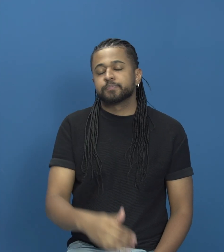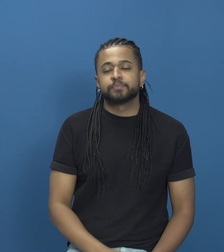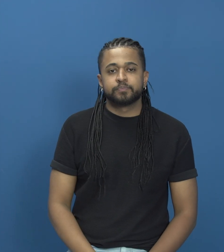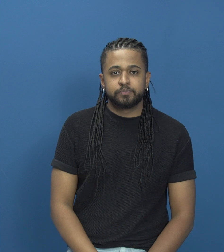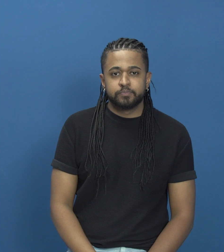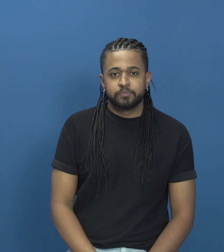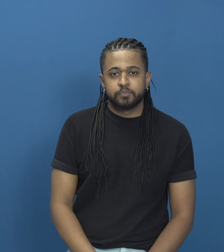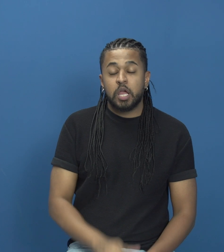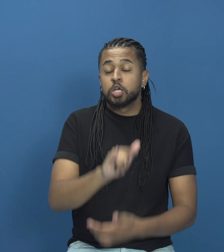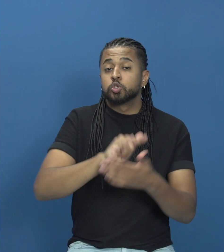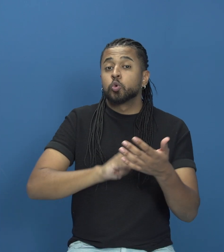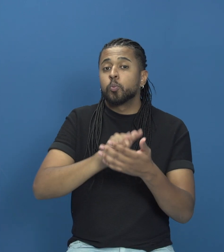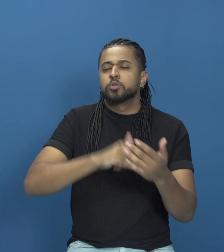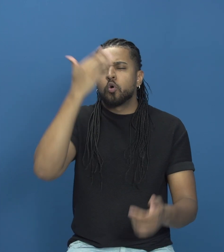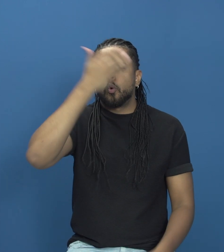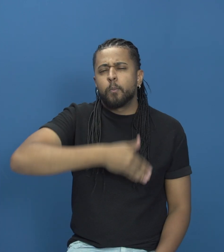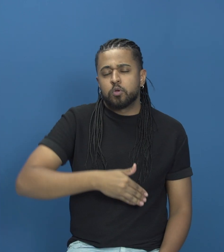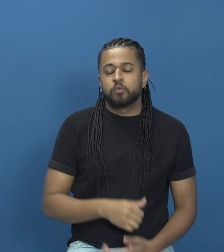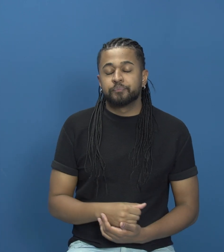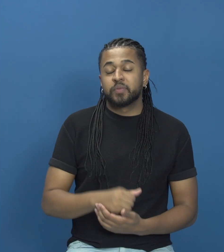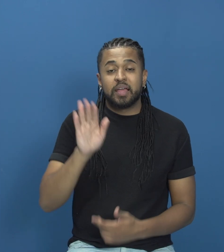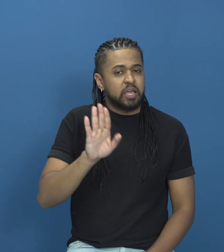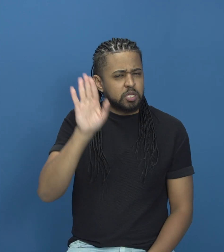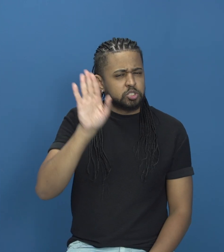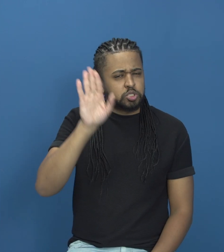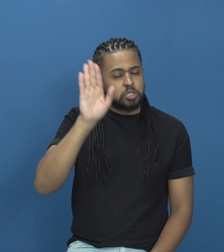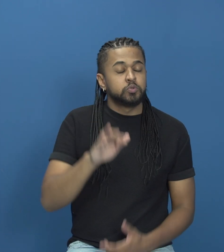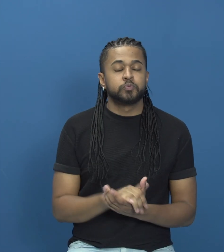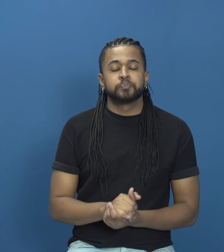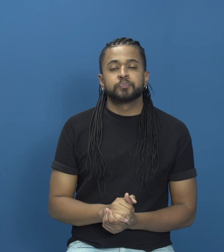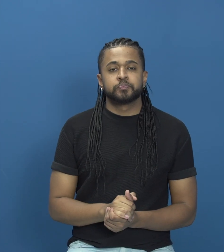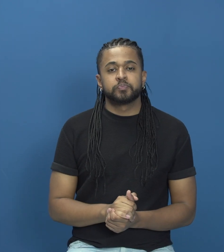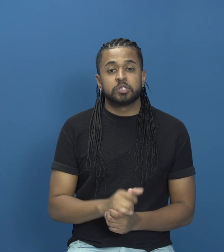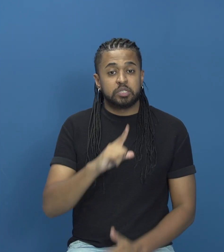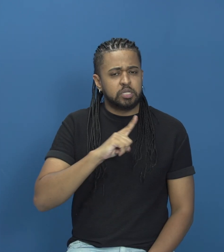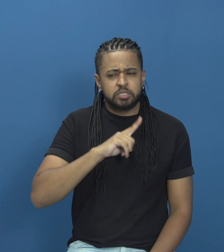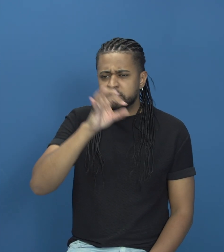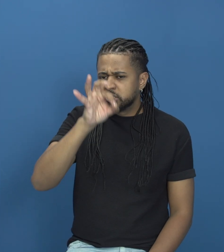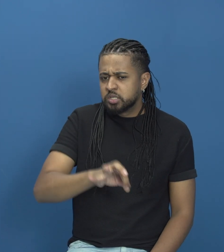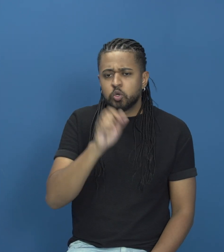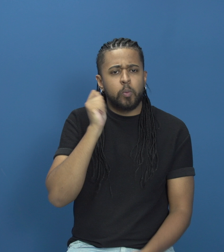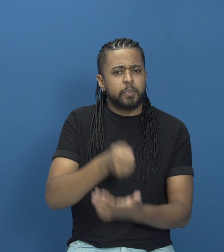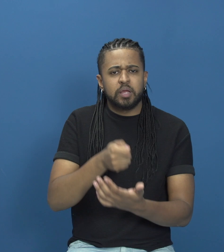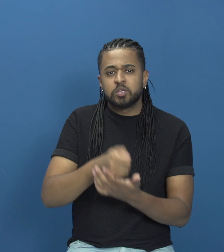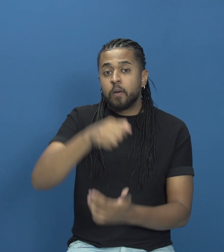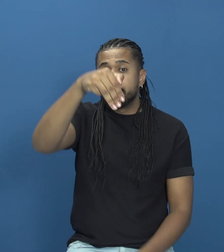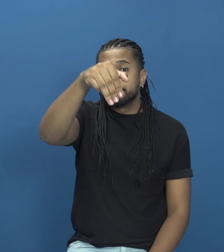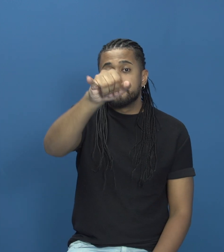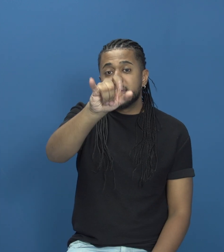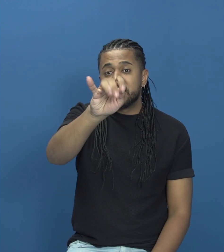9.1.3. Documento que comprove que o candidato ou a candidata está em dia com as obrigações